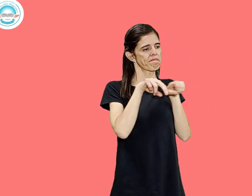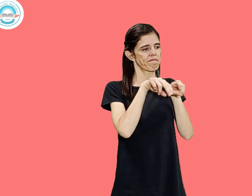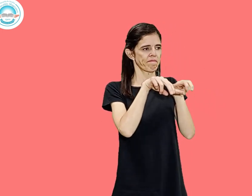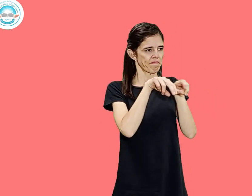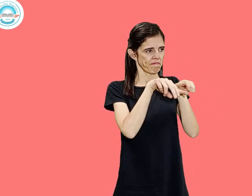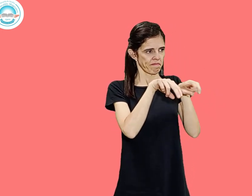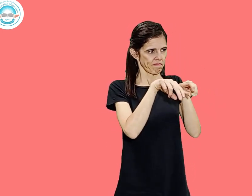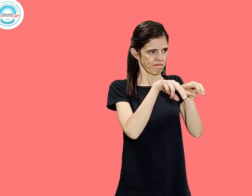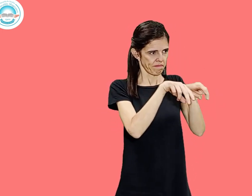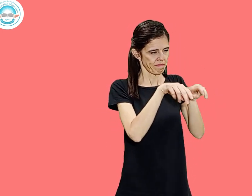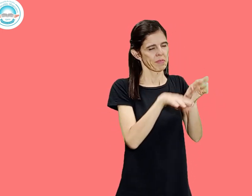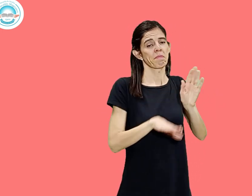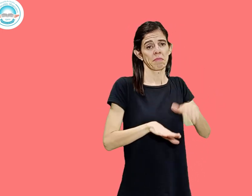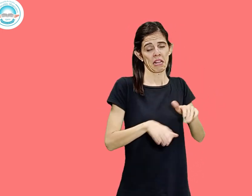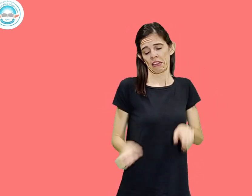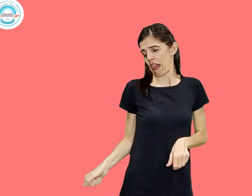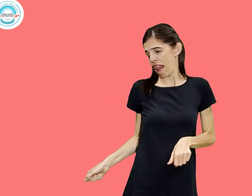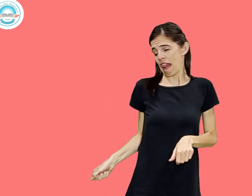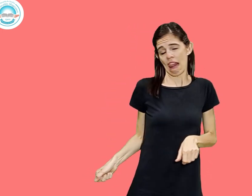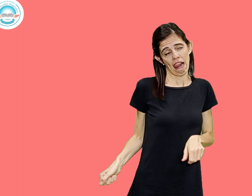profesionales Ah